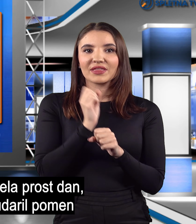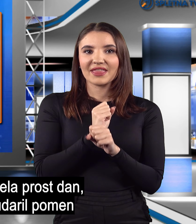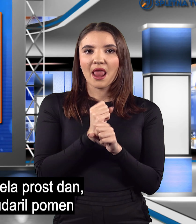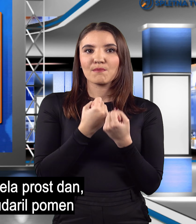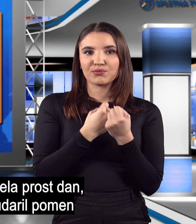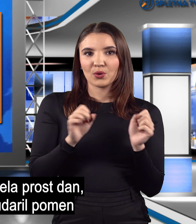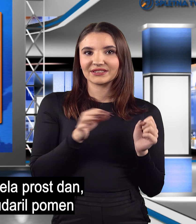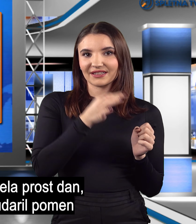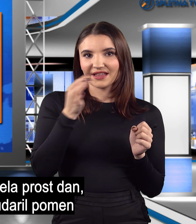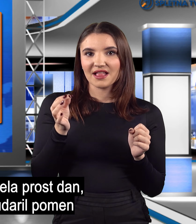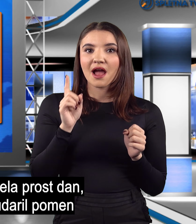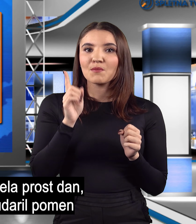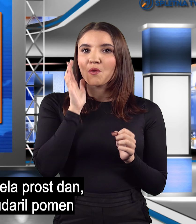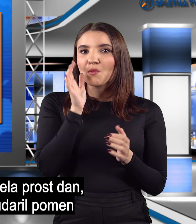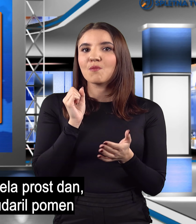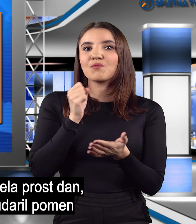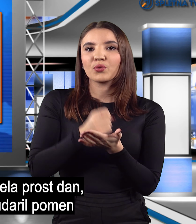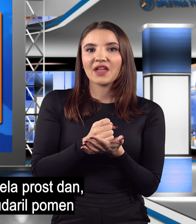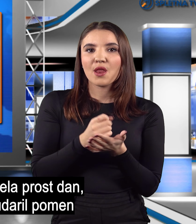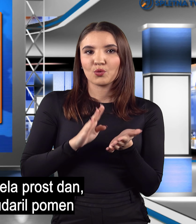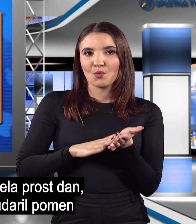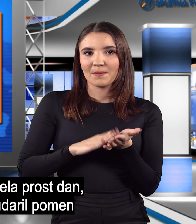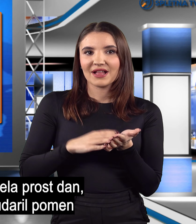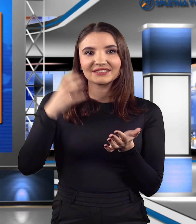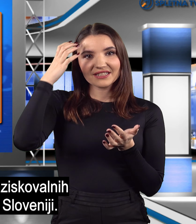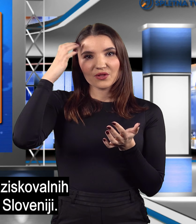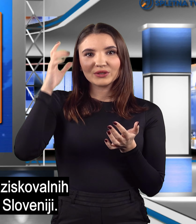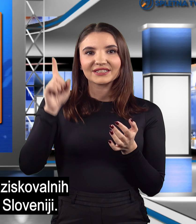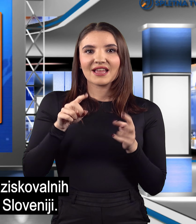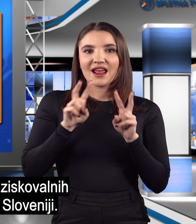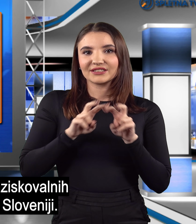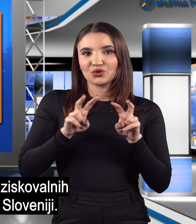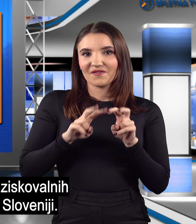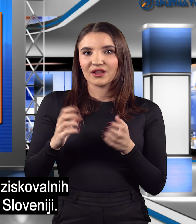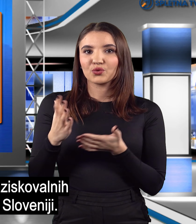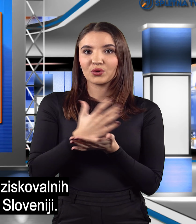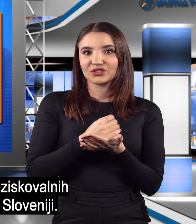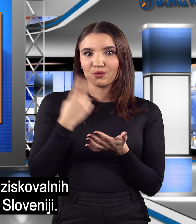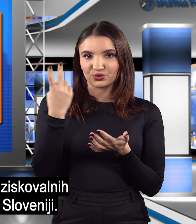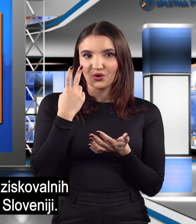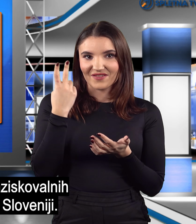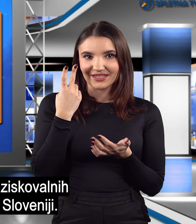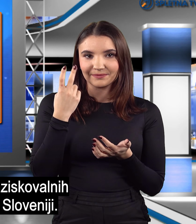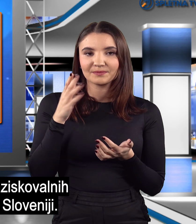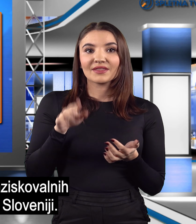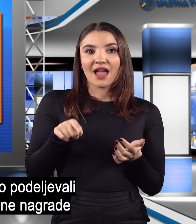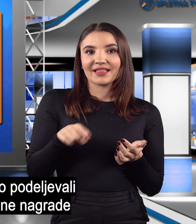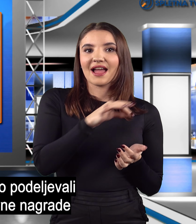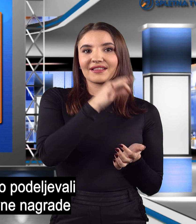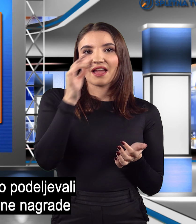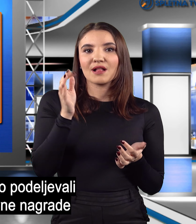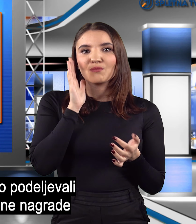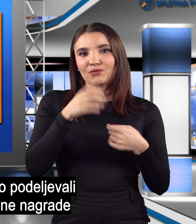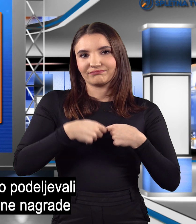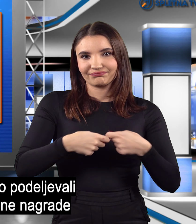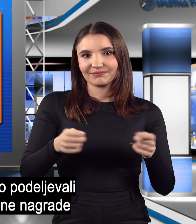prost dan, vendar bo poudaril pomen znanosti in raziskovalnih dosežkov v Sloveniji. Na ta dan bodo podeljevali